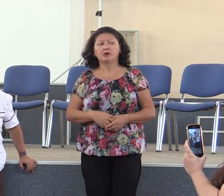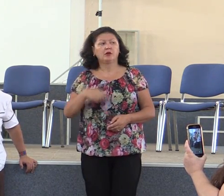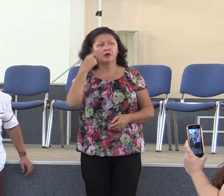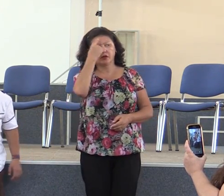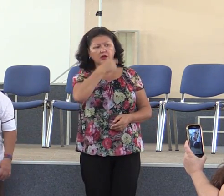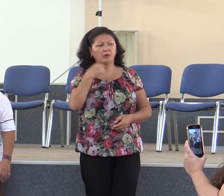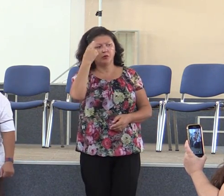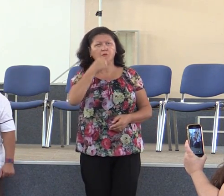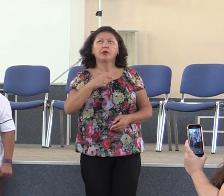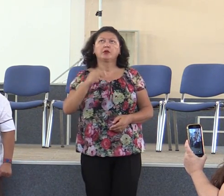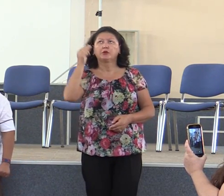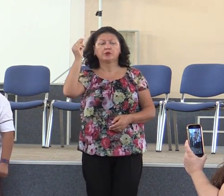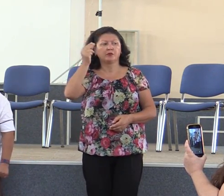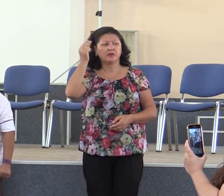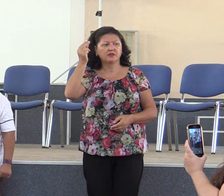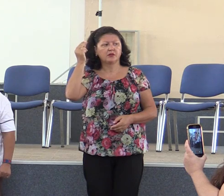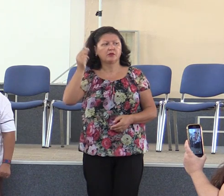Lui Dumnezeu.